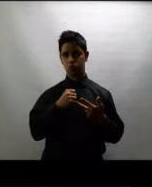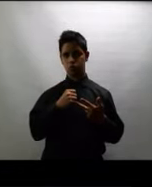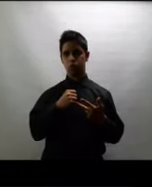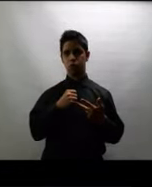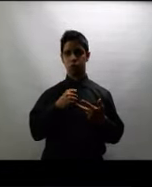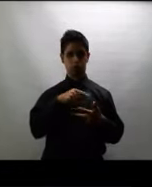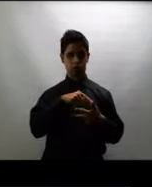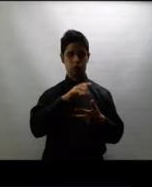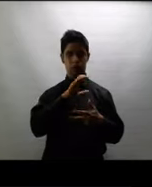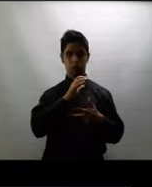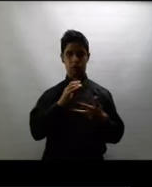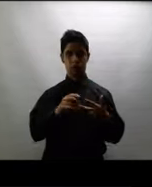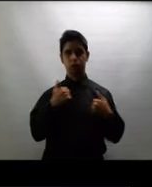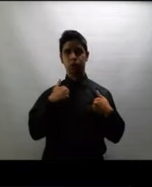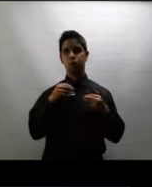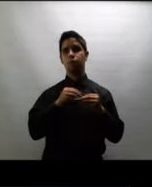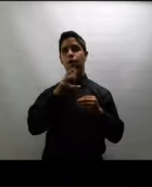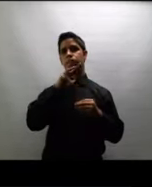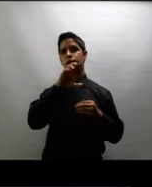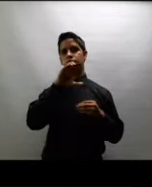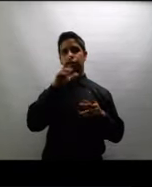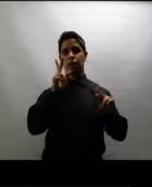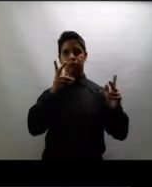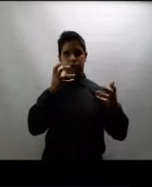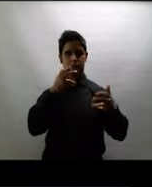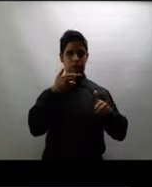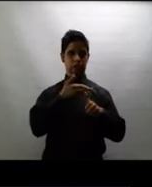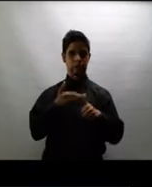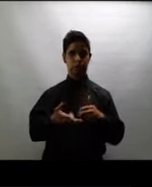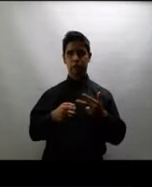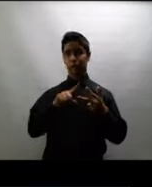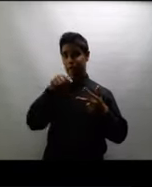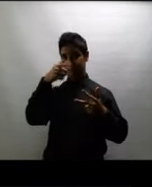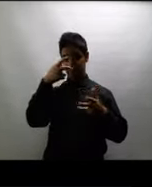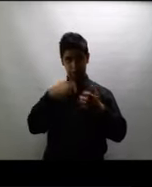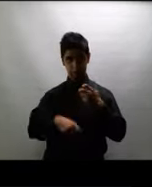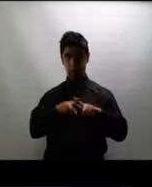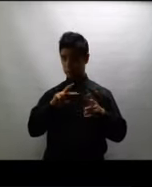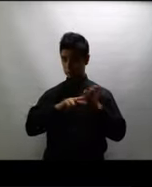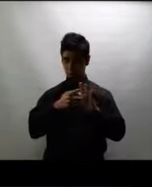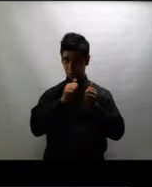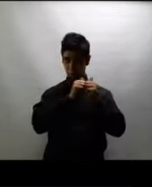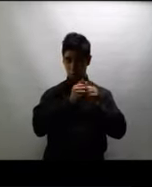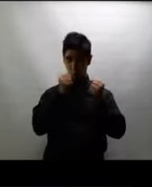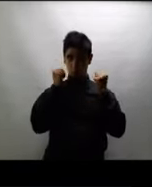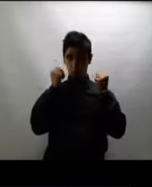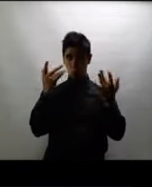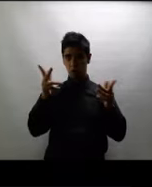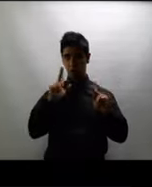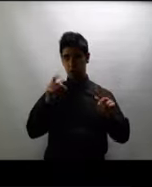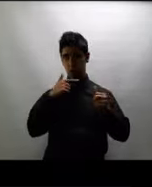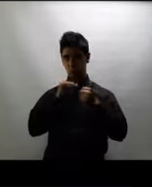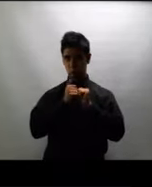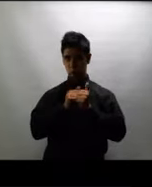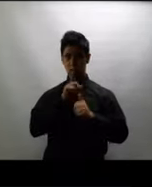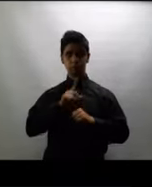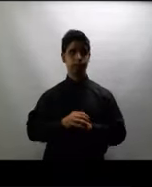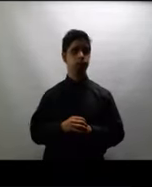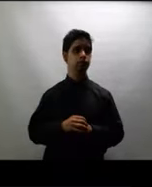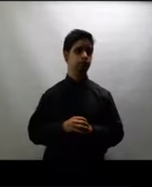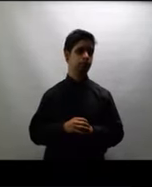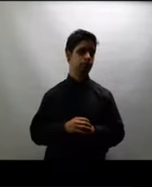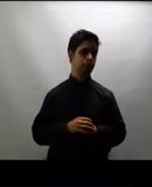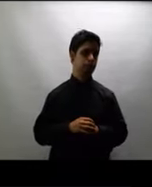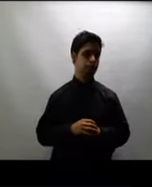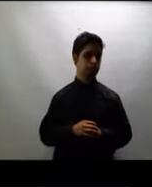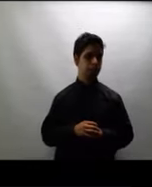general más de 600 entradas. Rábano. O sea, estás compitiendo. Y, sea. Sí, es como tú comentabas,